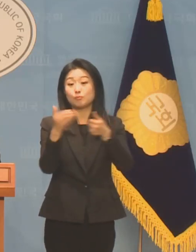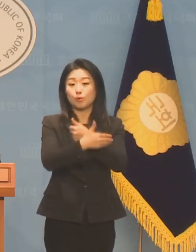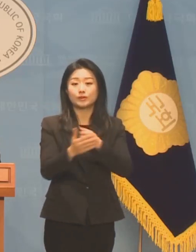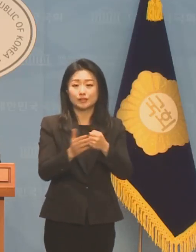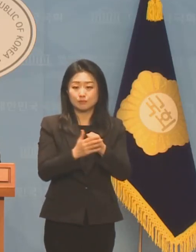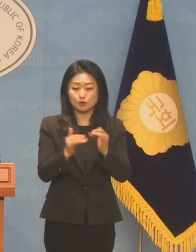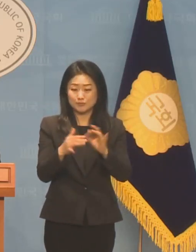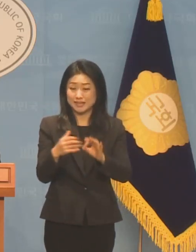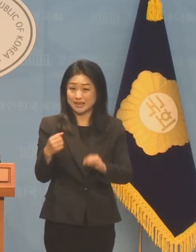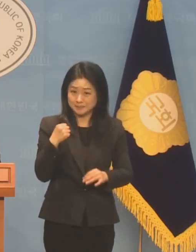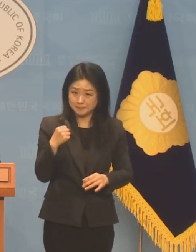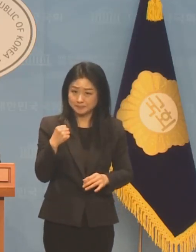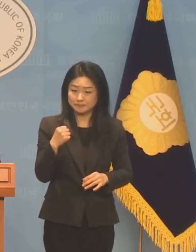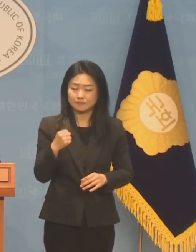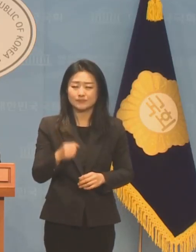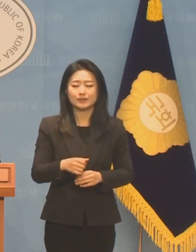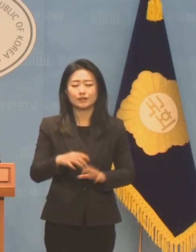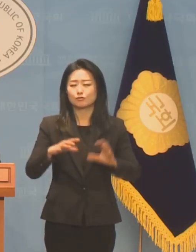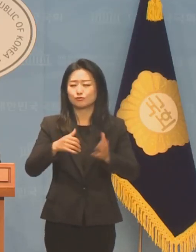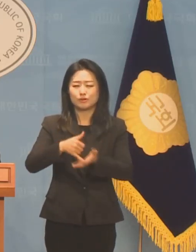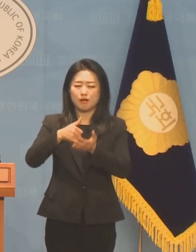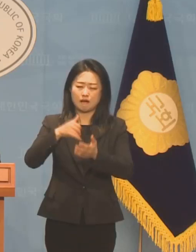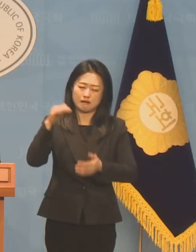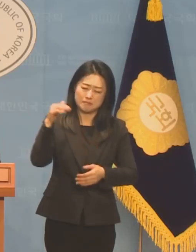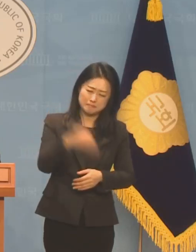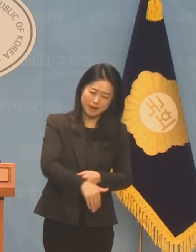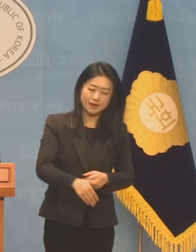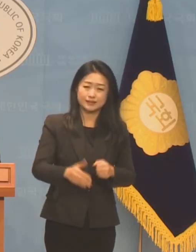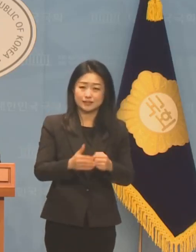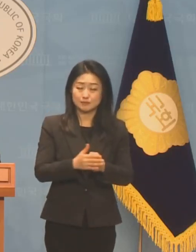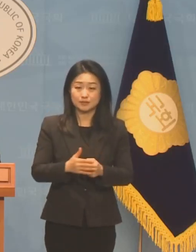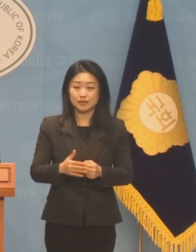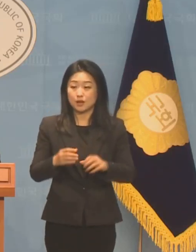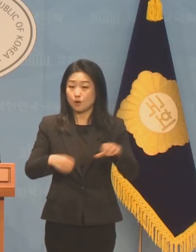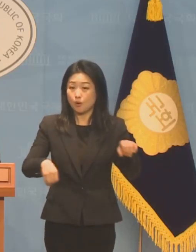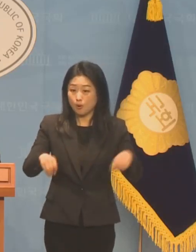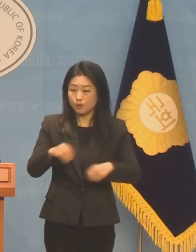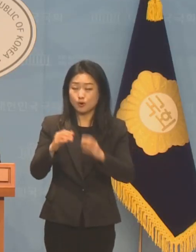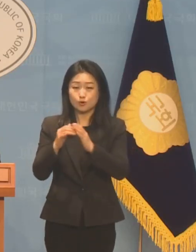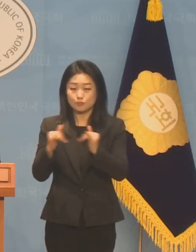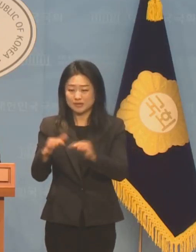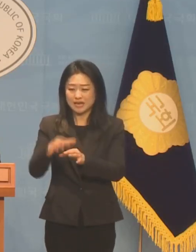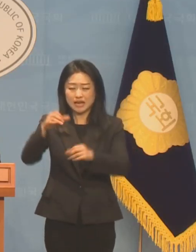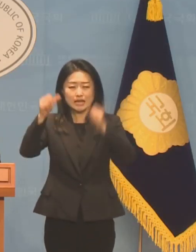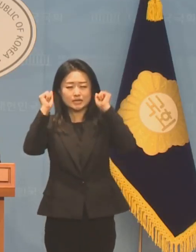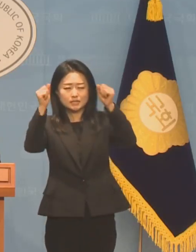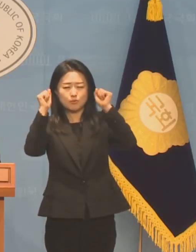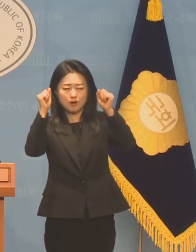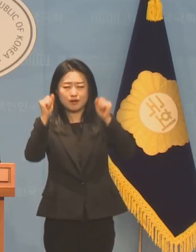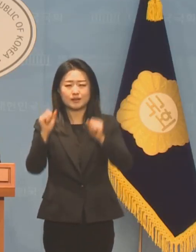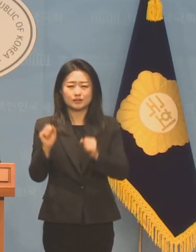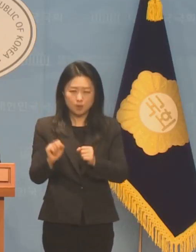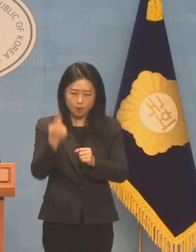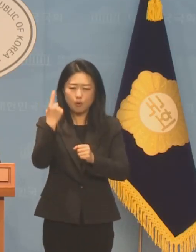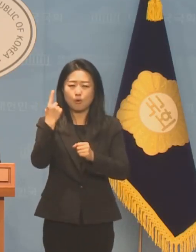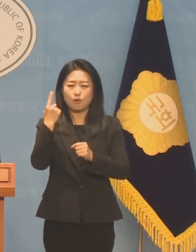국민의힘이 떨어뜨린 국격은 응원봉으로 민주주의와 헌법을 사수하는 국민들이 지키고